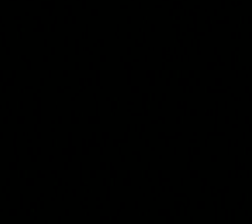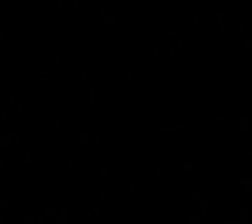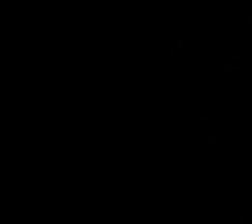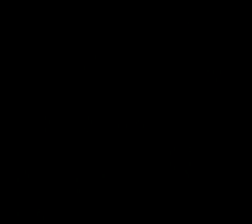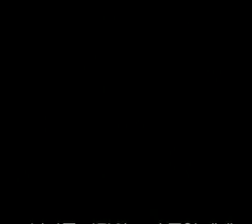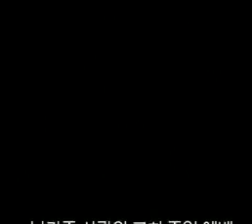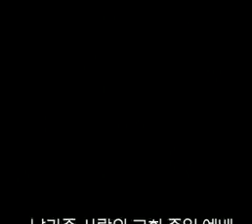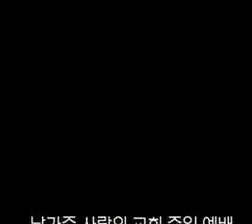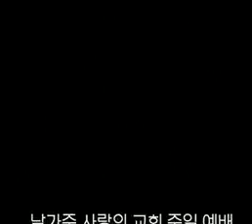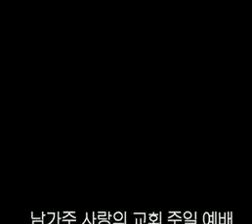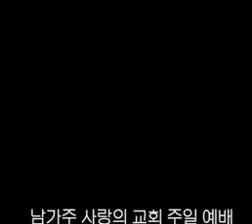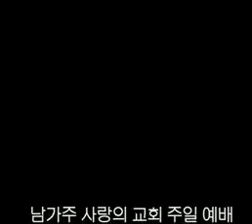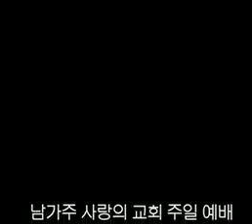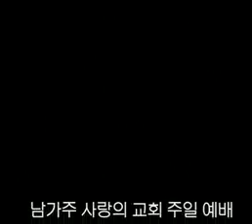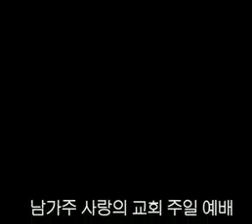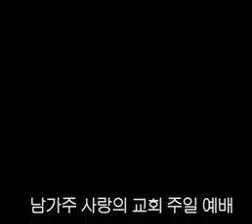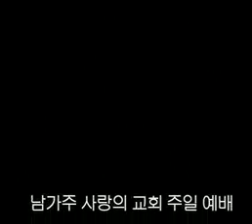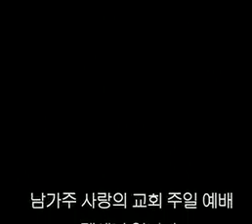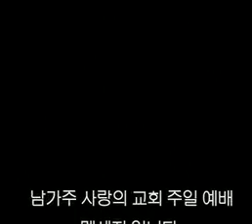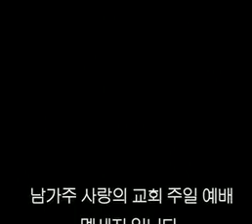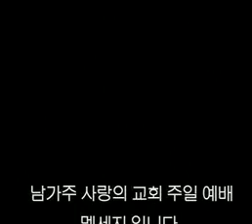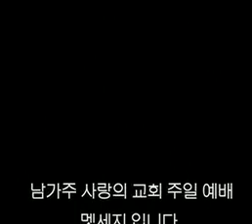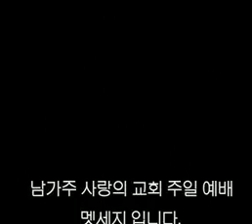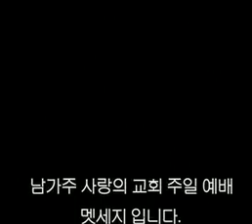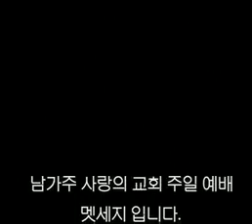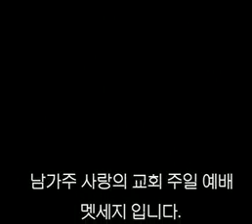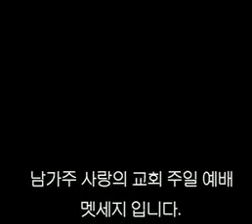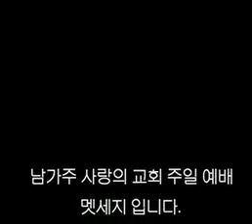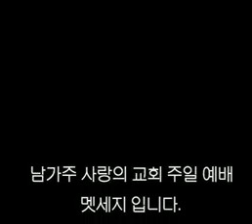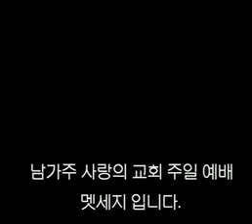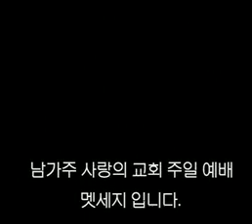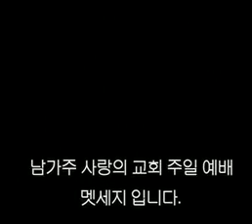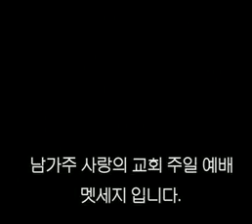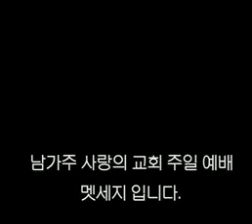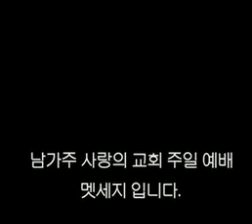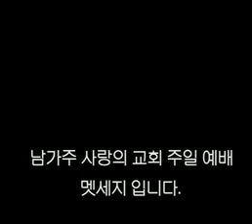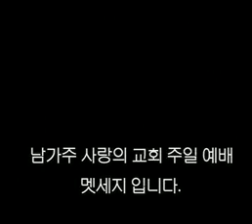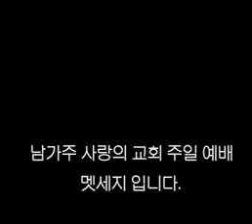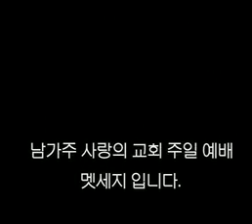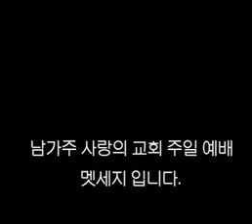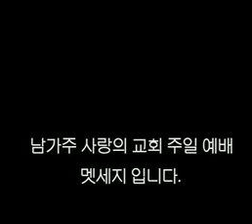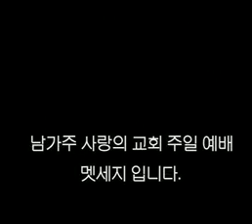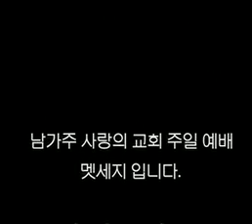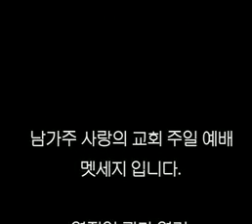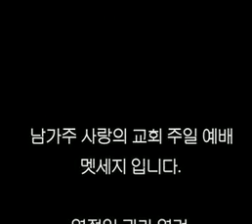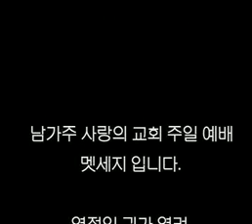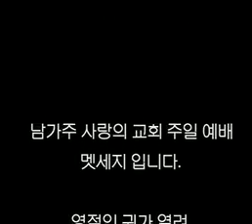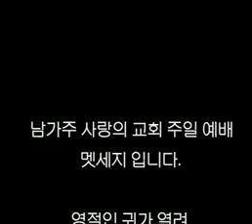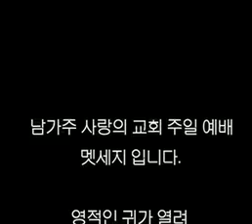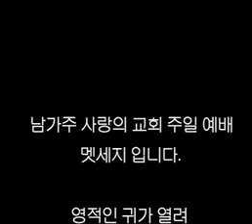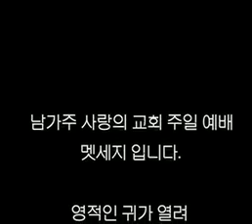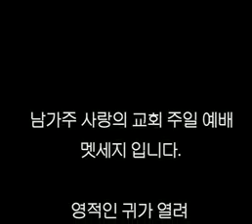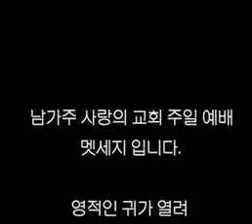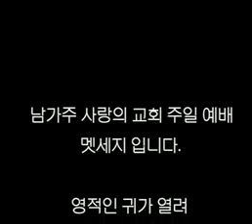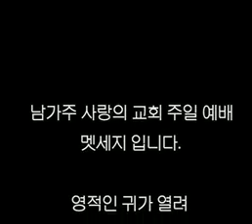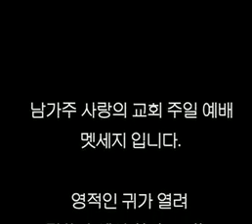남가주 사랑의 교회 주일 예배 메시지입니다. 영적인 귀가 열려 말씀